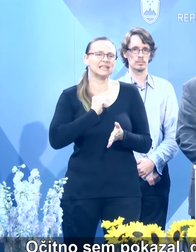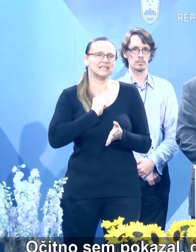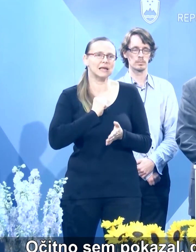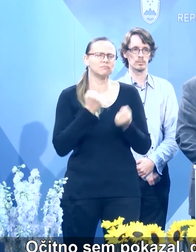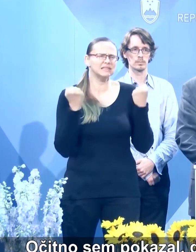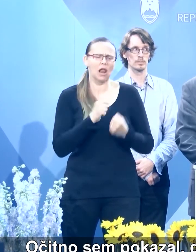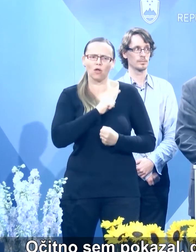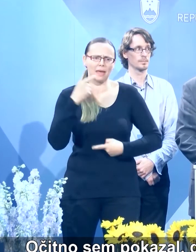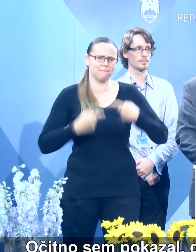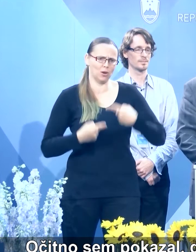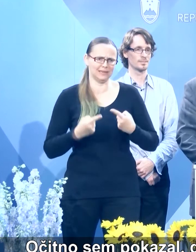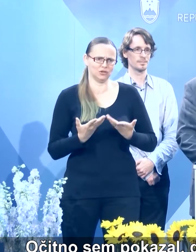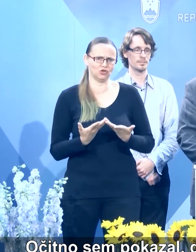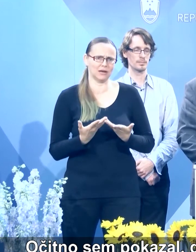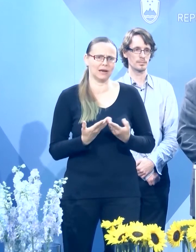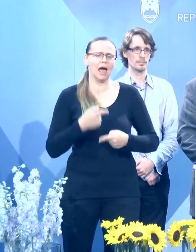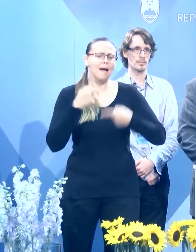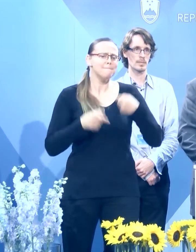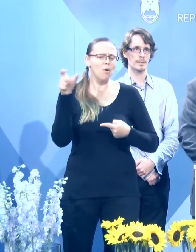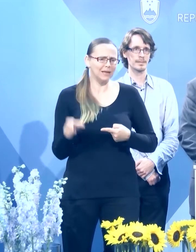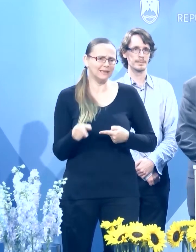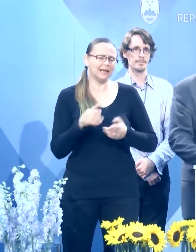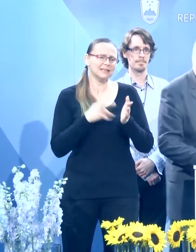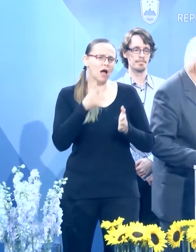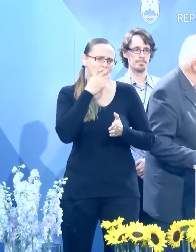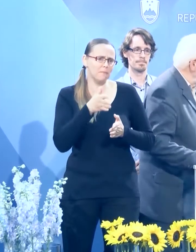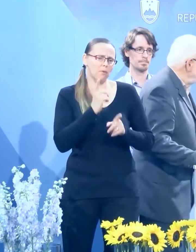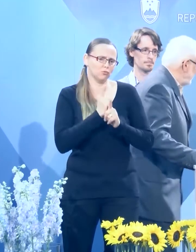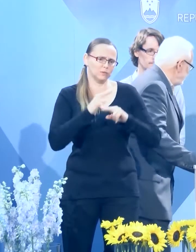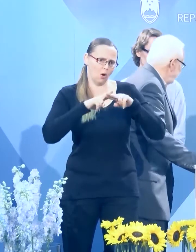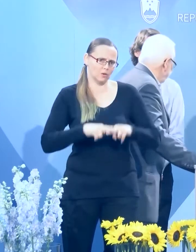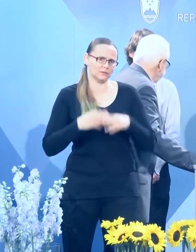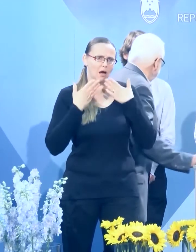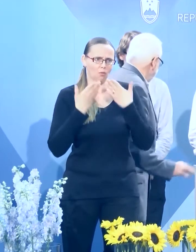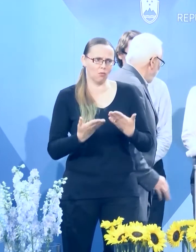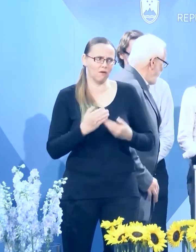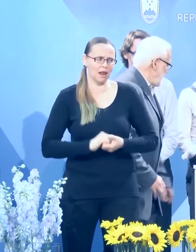politik, takšen pa nameravam tudi ostati. Hvala.